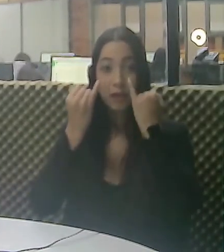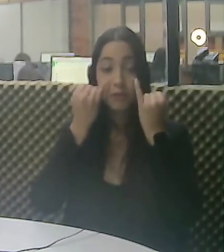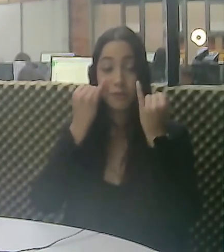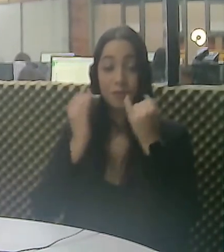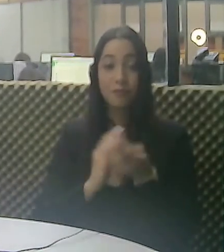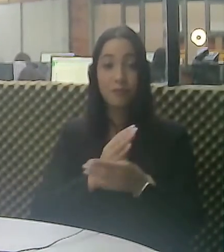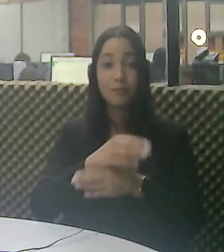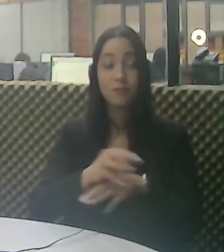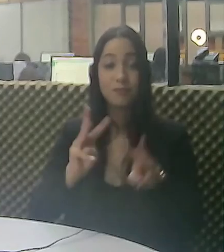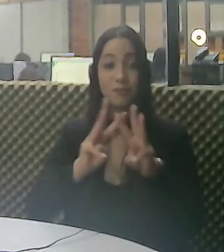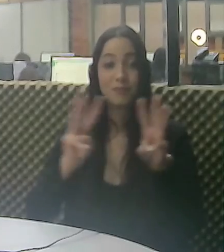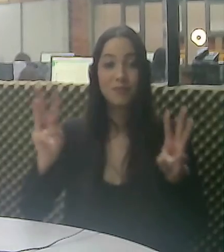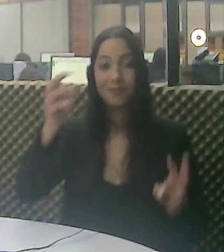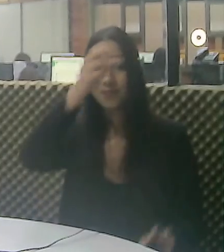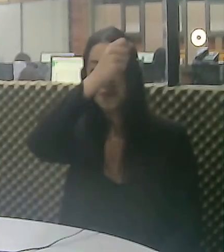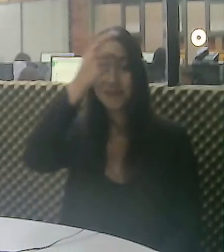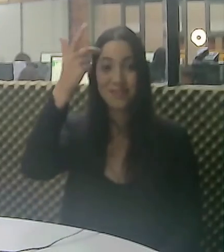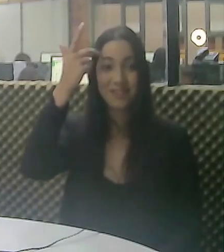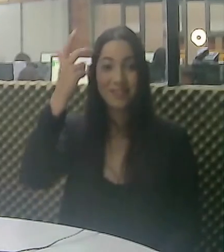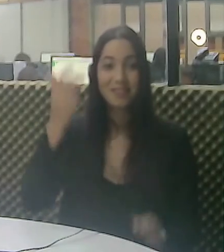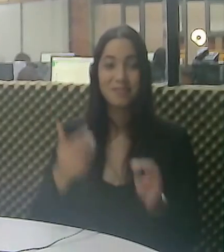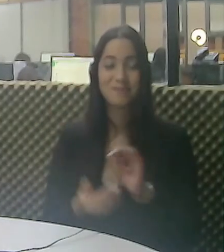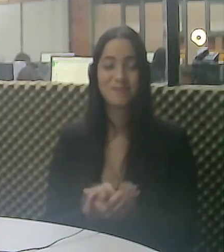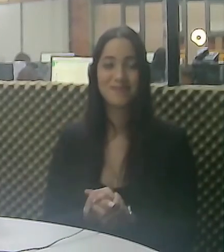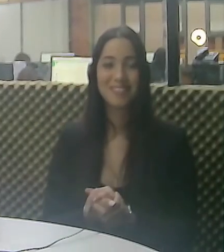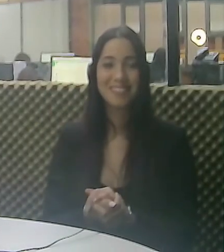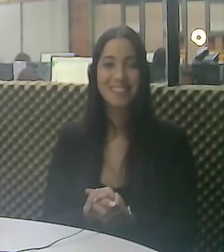acesse o portal da prefeitura